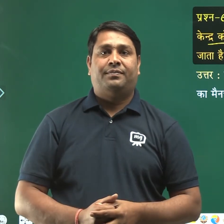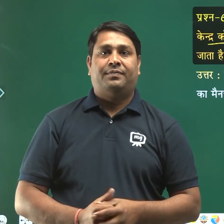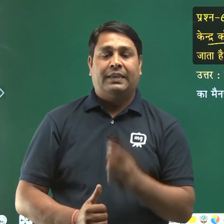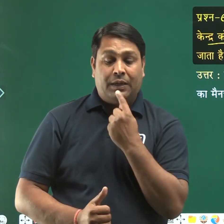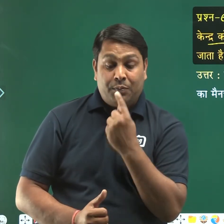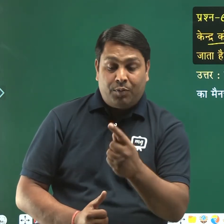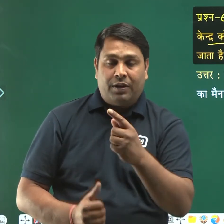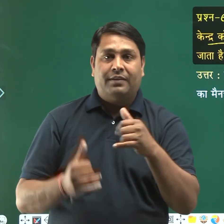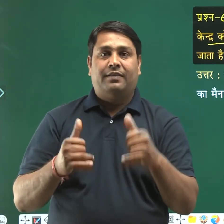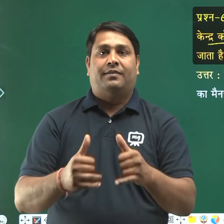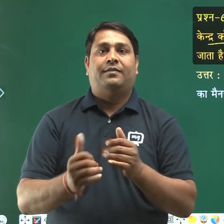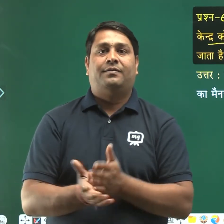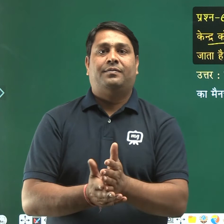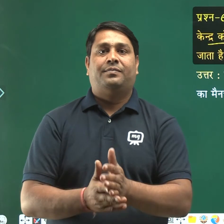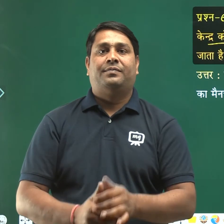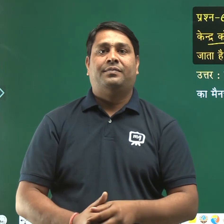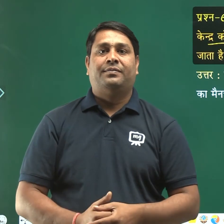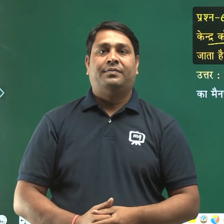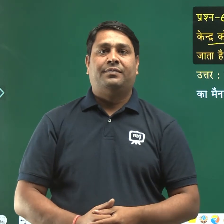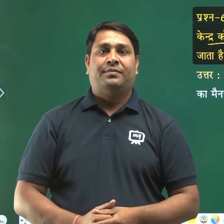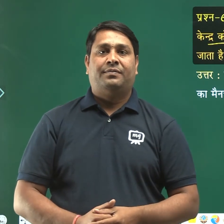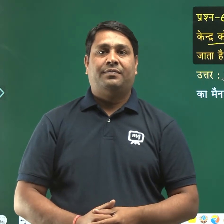कहा जाता है?